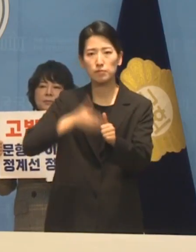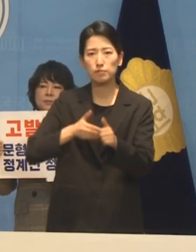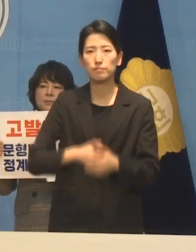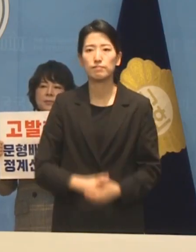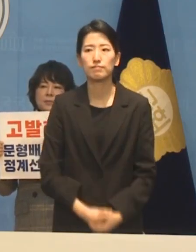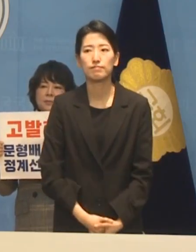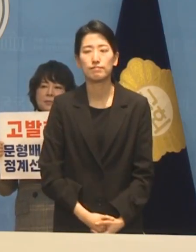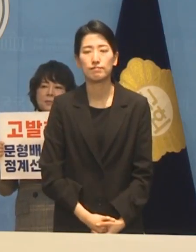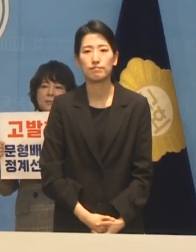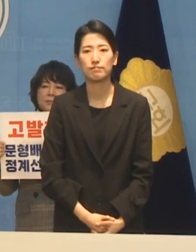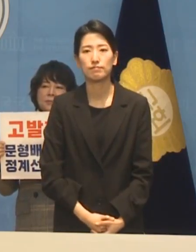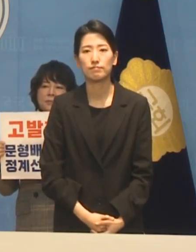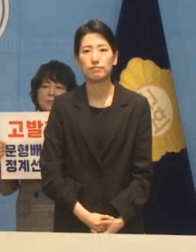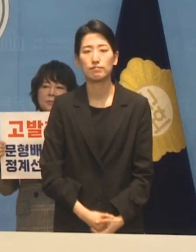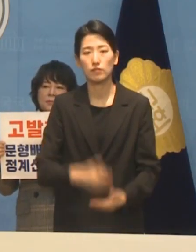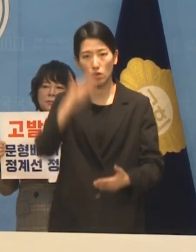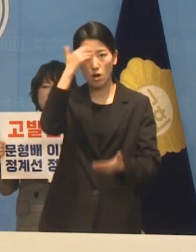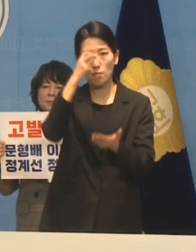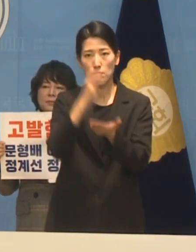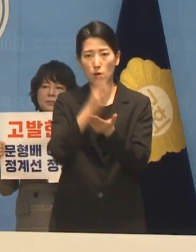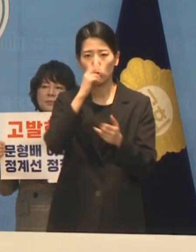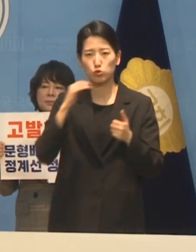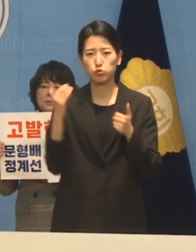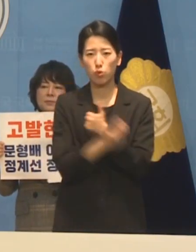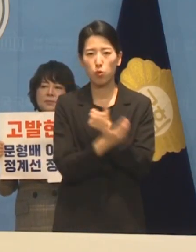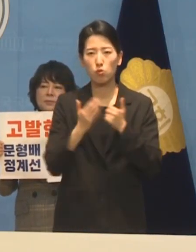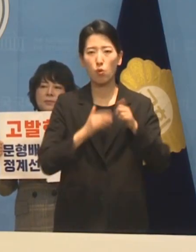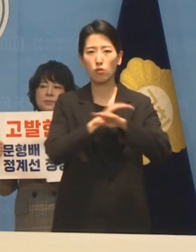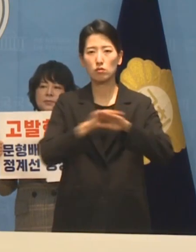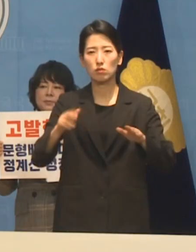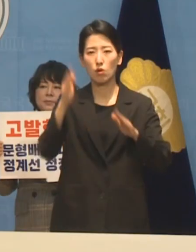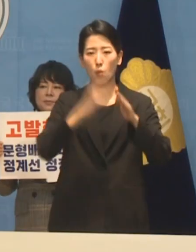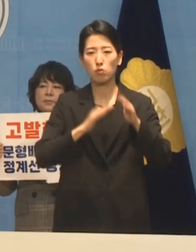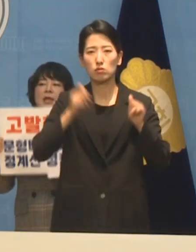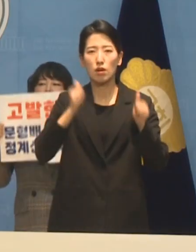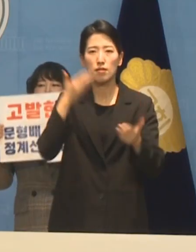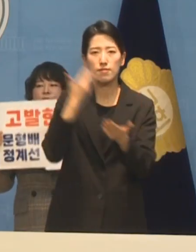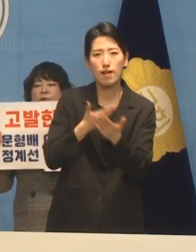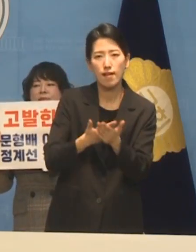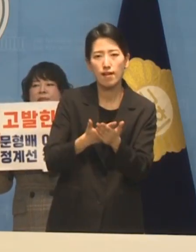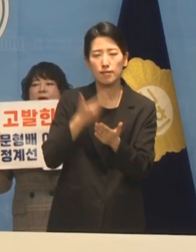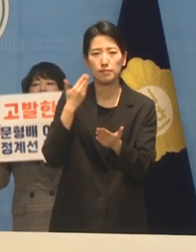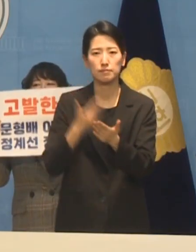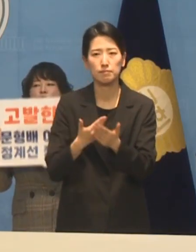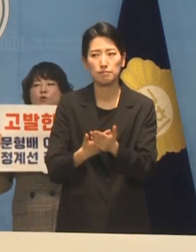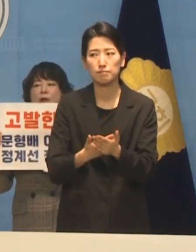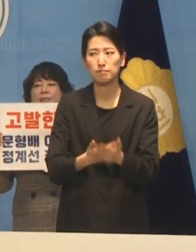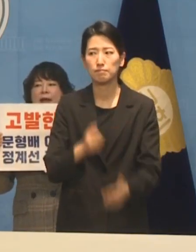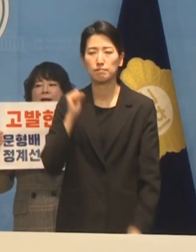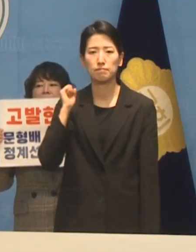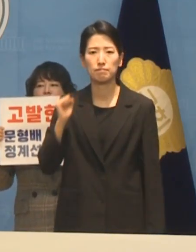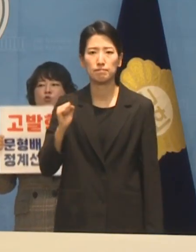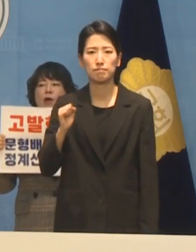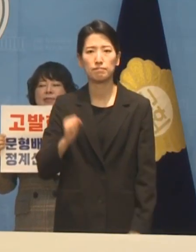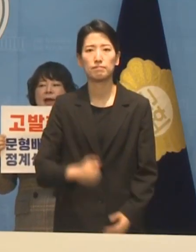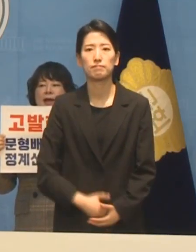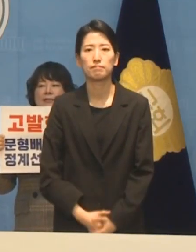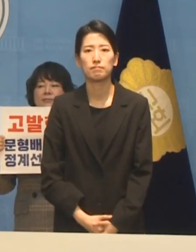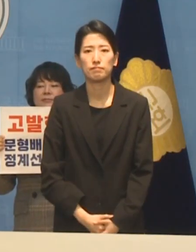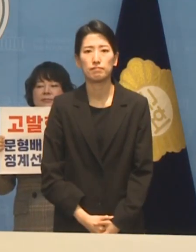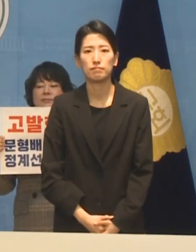구호로 마무리하겠습니다. 헌법 수호, 공정한 판결 촉구한다. 촉구한다.